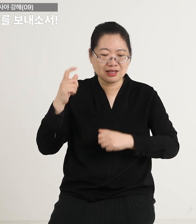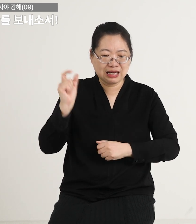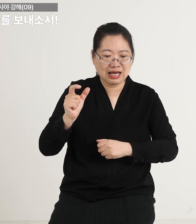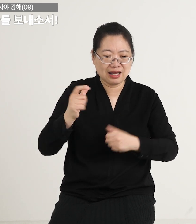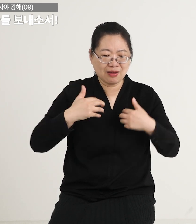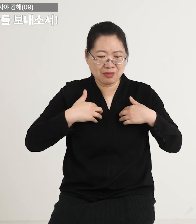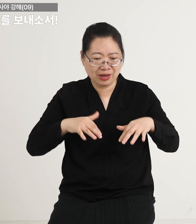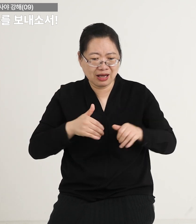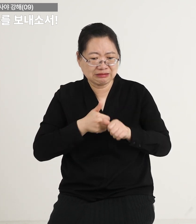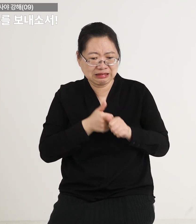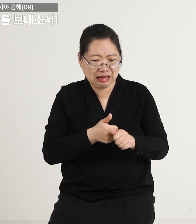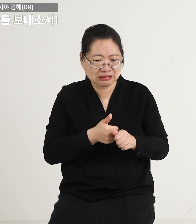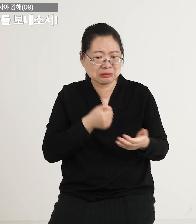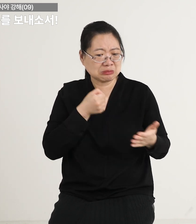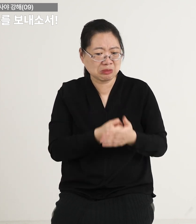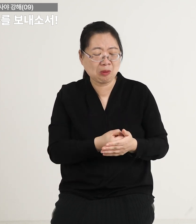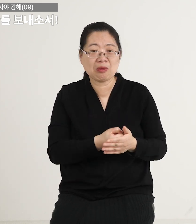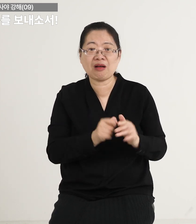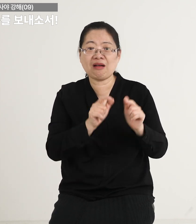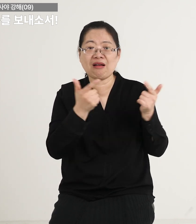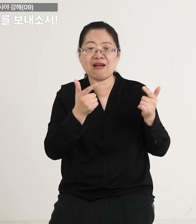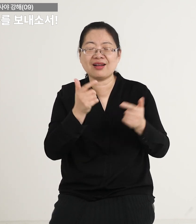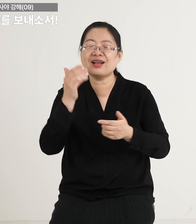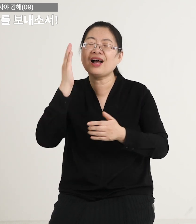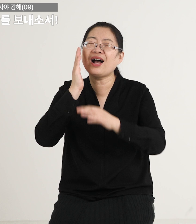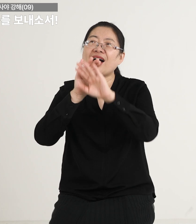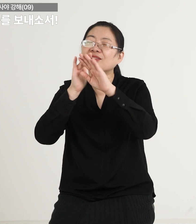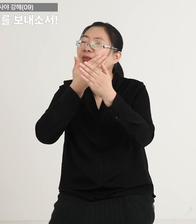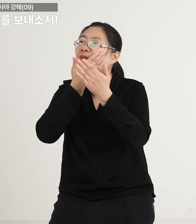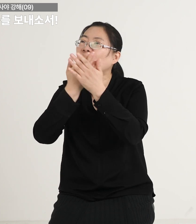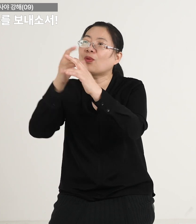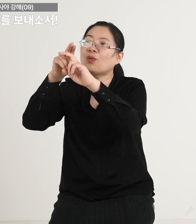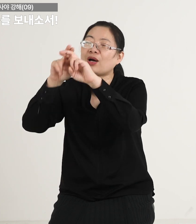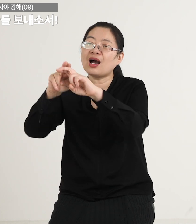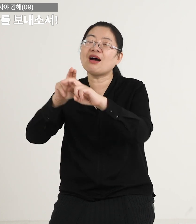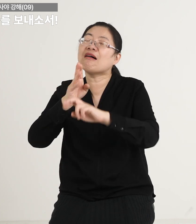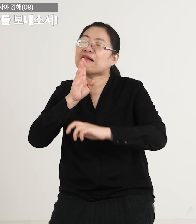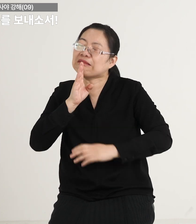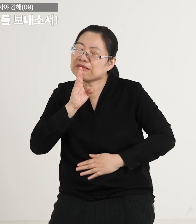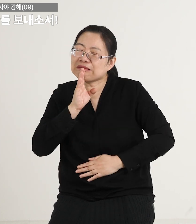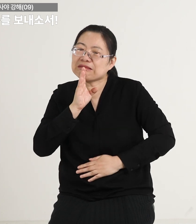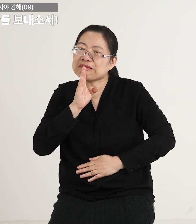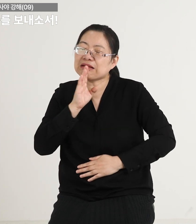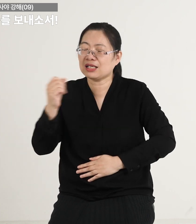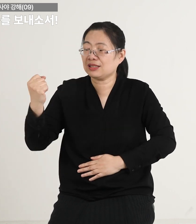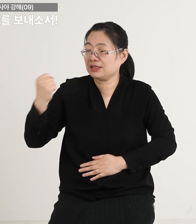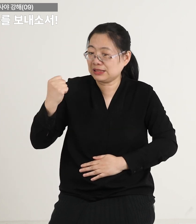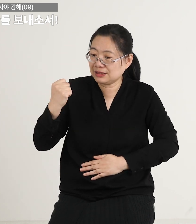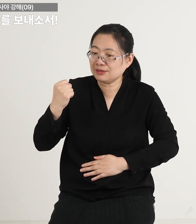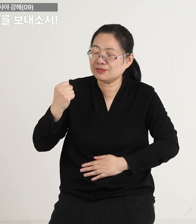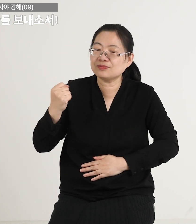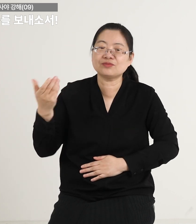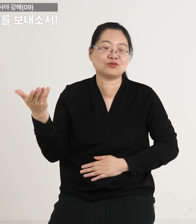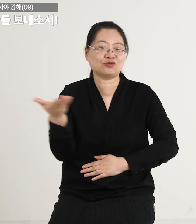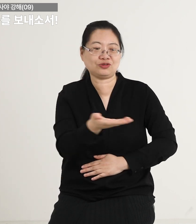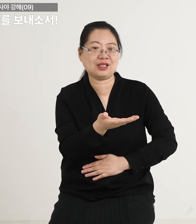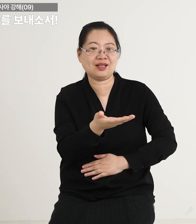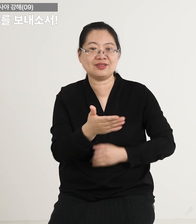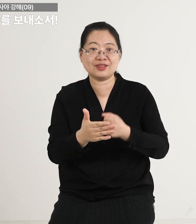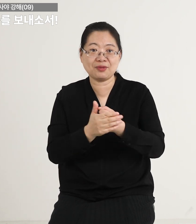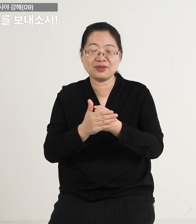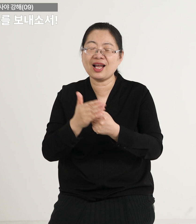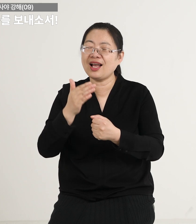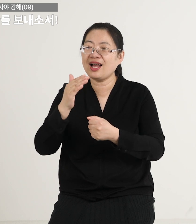따라서 좌지우지되는 게 아니라 하늘 보좌에서 진정한 힘이 나온다.